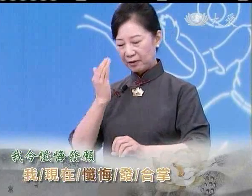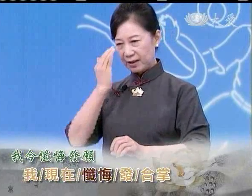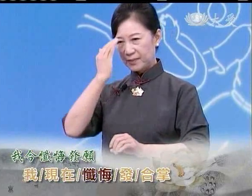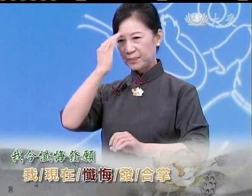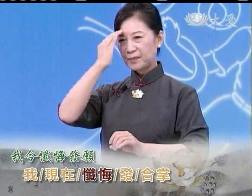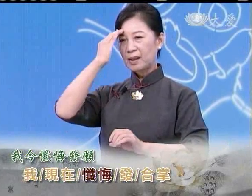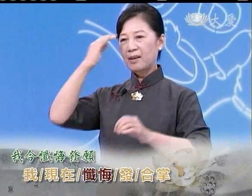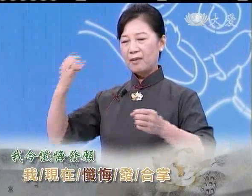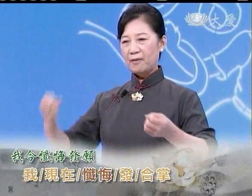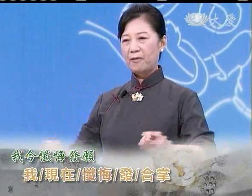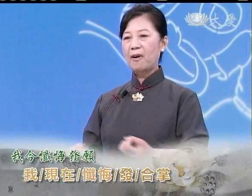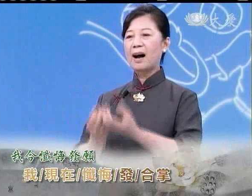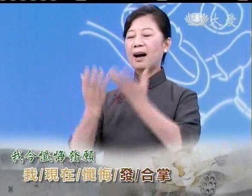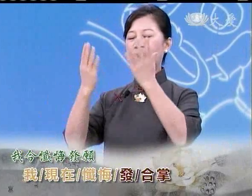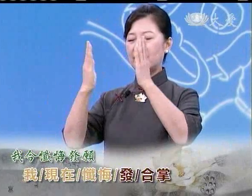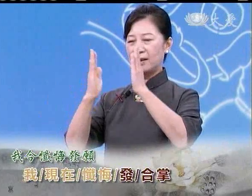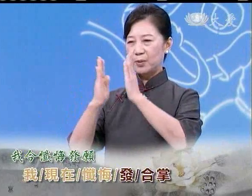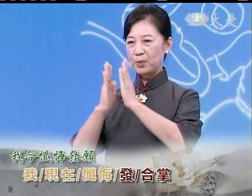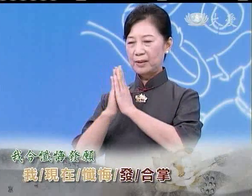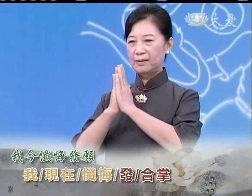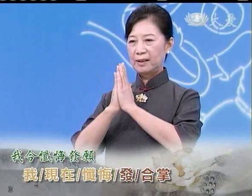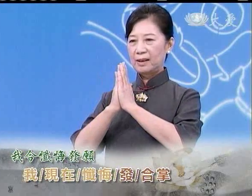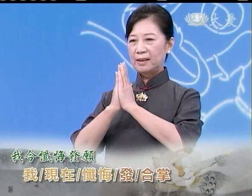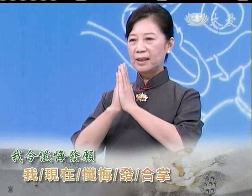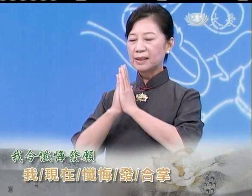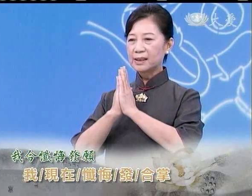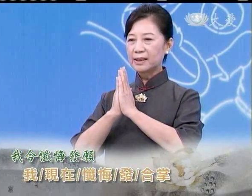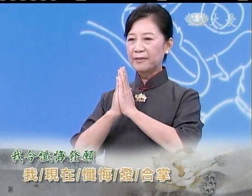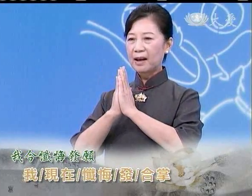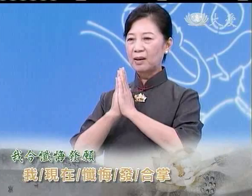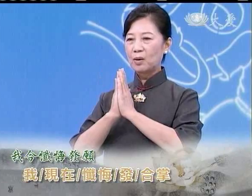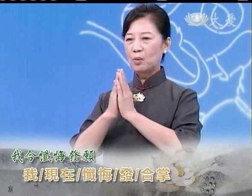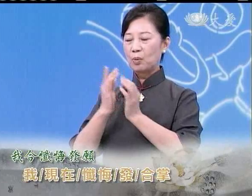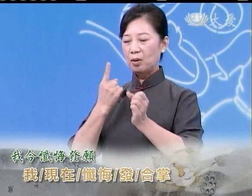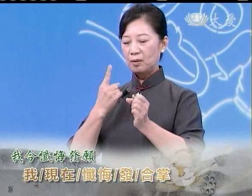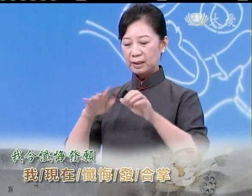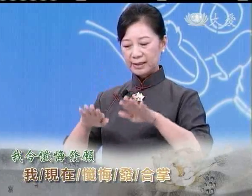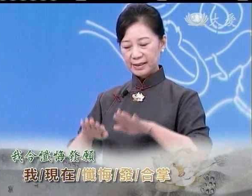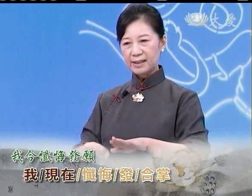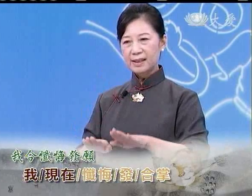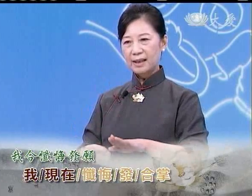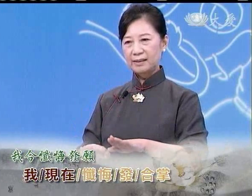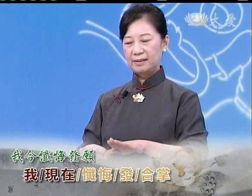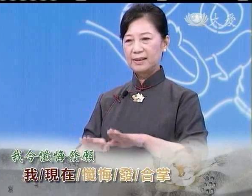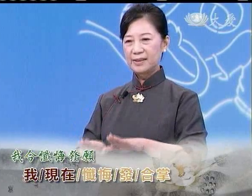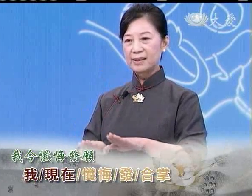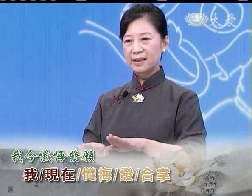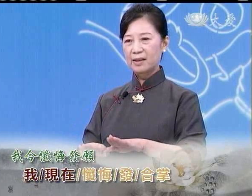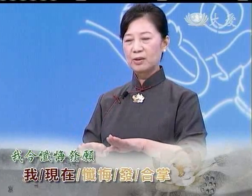悔发愿，那在这个地方我现在